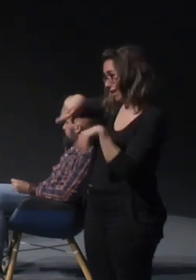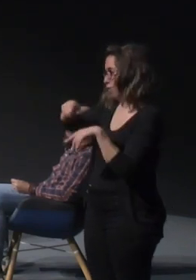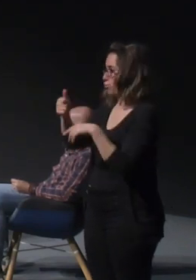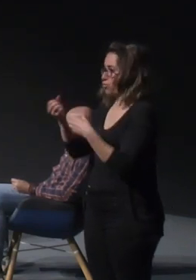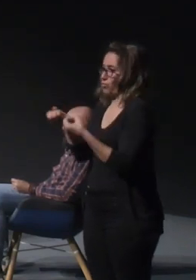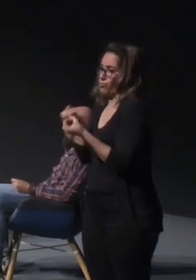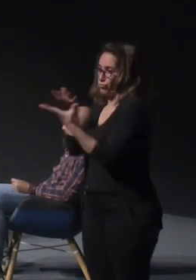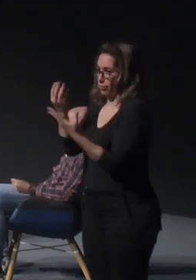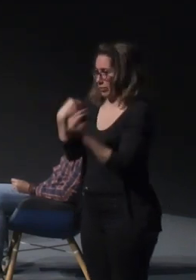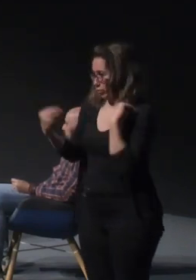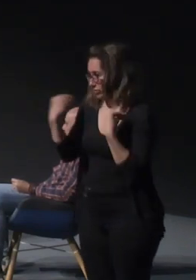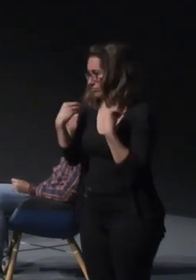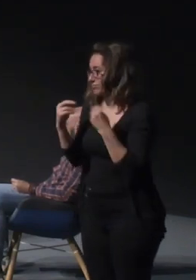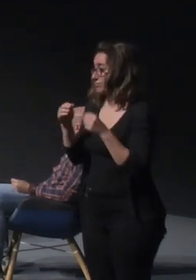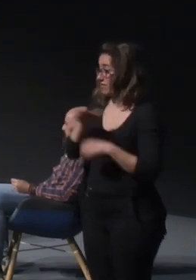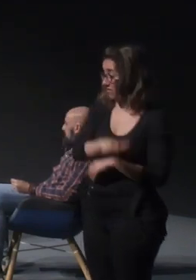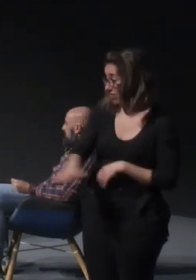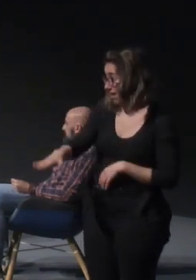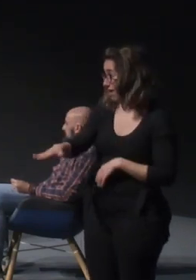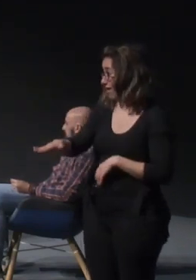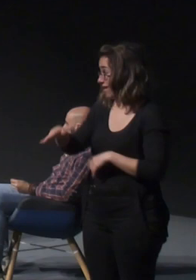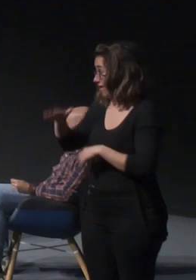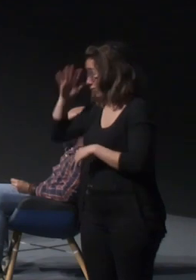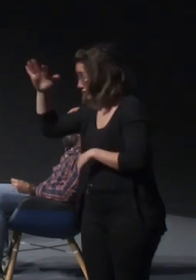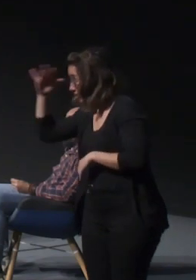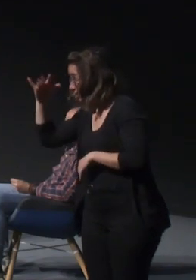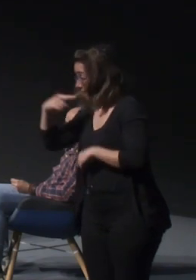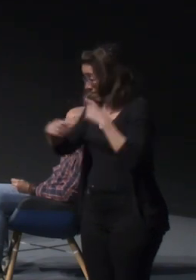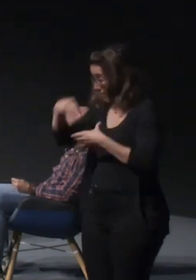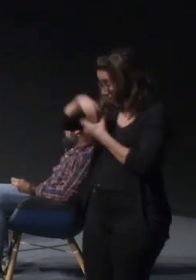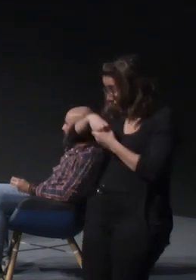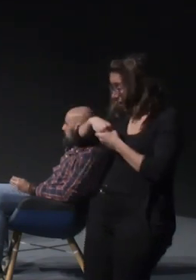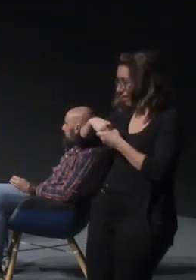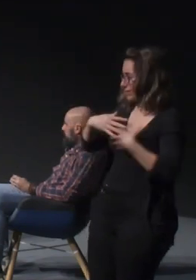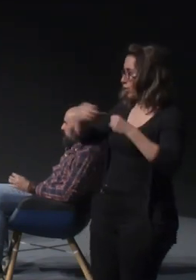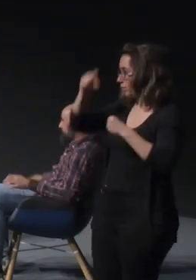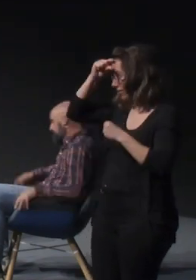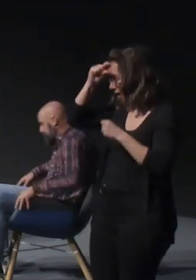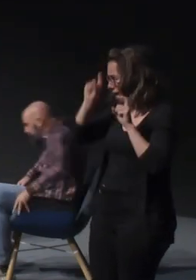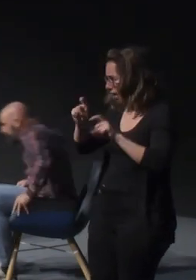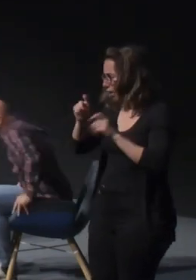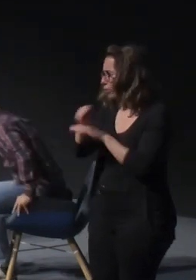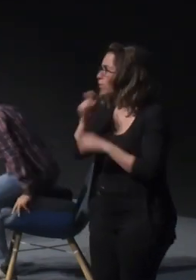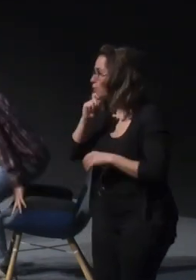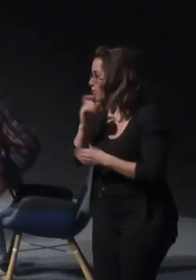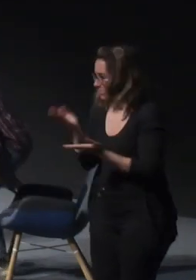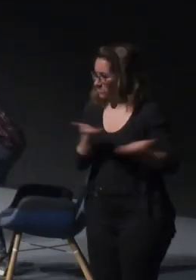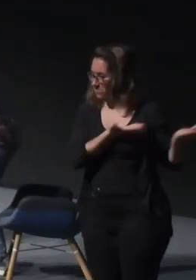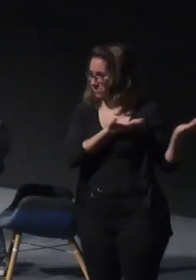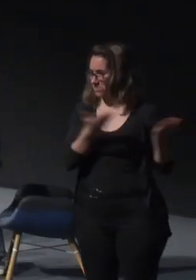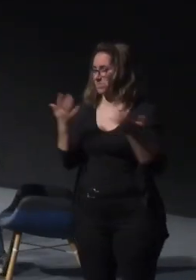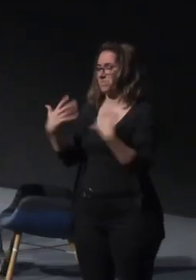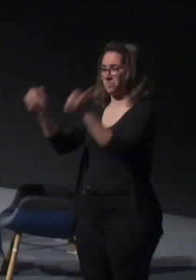cuidar la salud mental de la infancia y la familia y la adolescencia en la familia? Íñigo Ochoa de Alda.